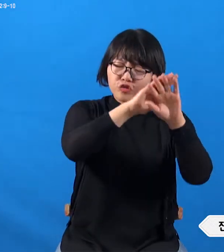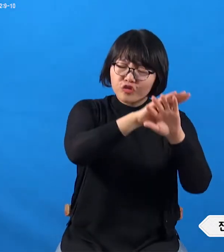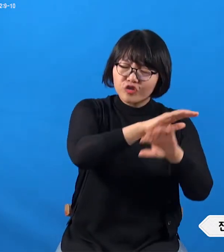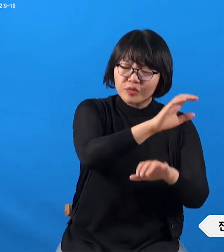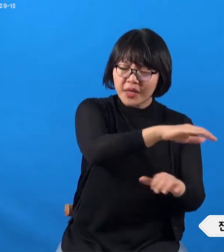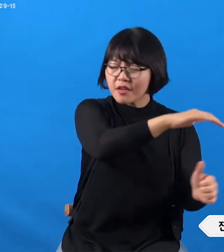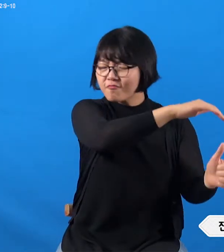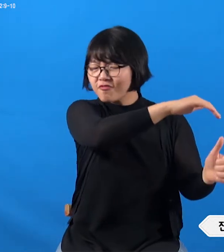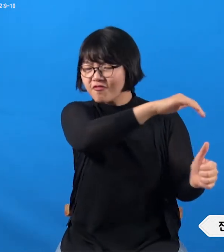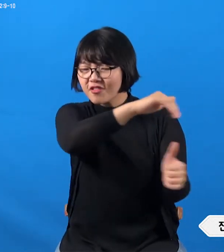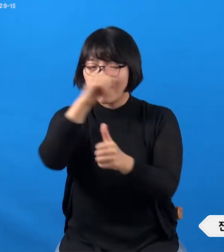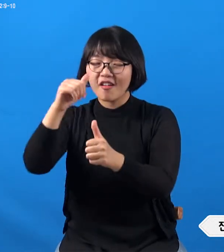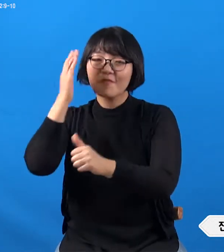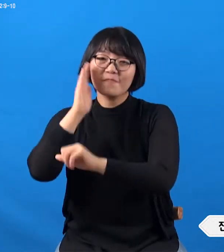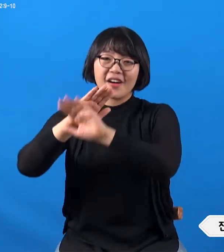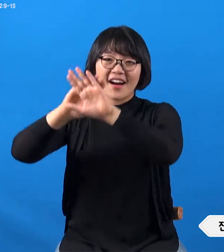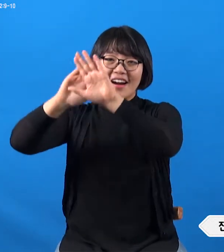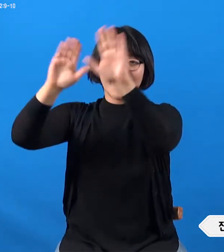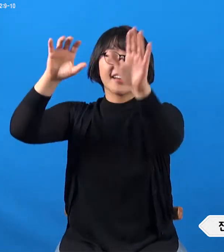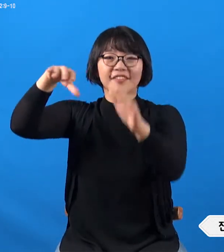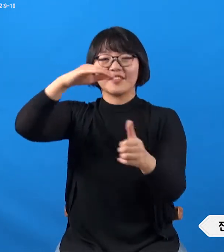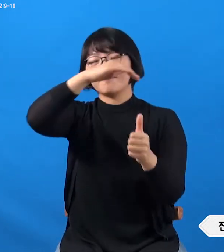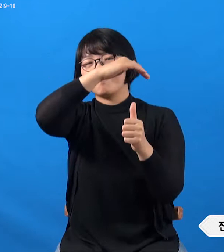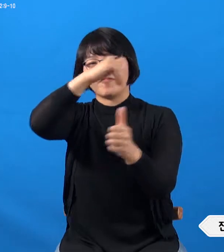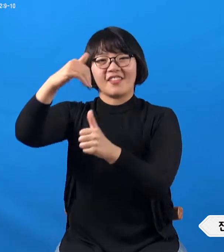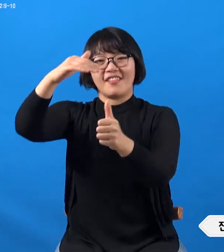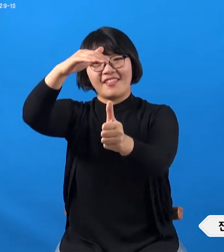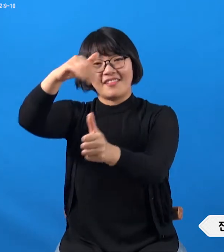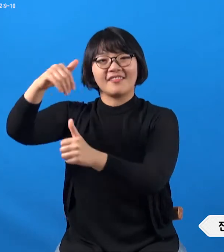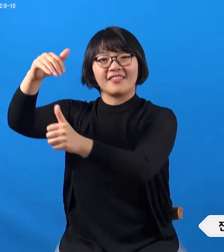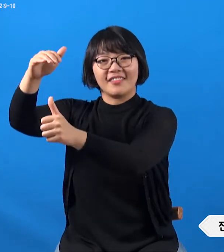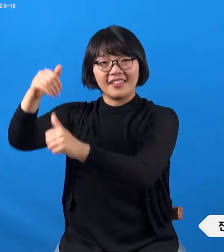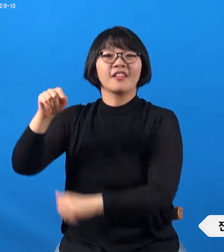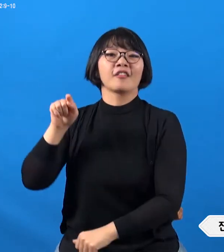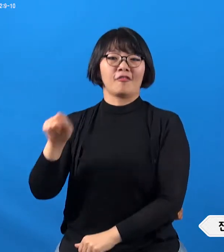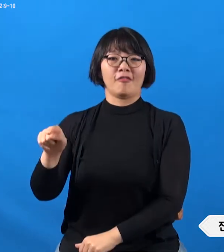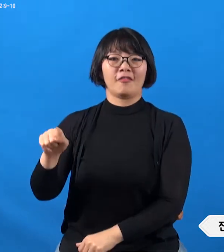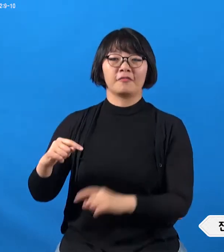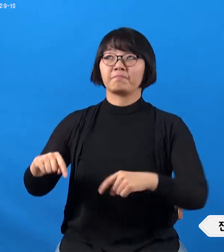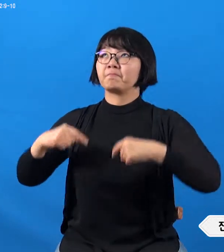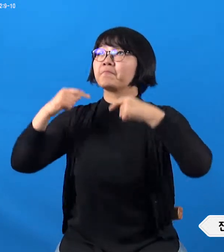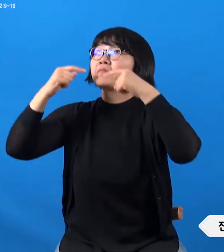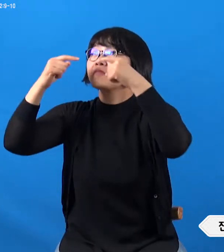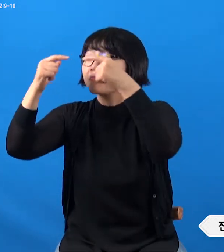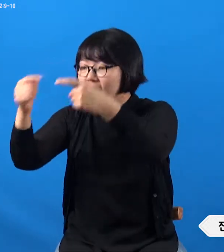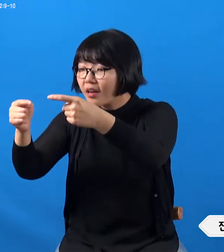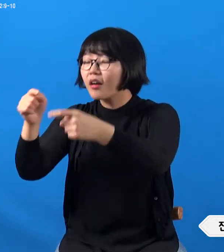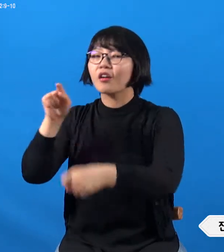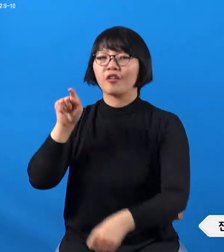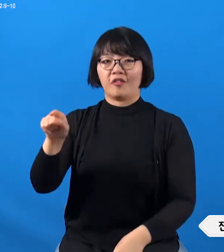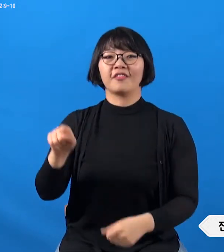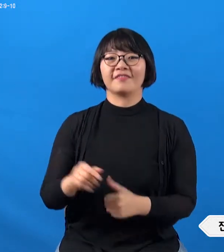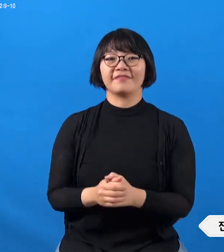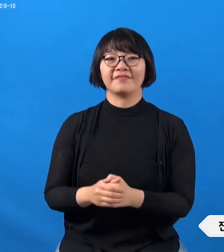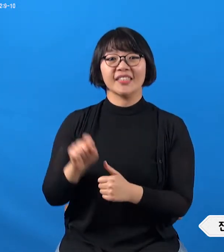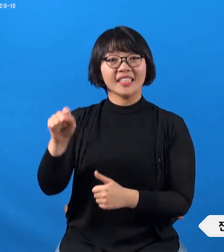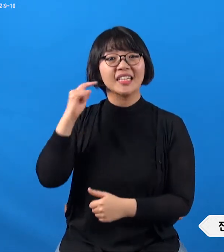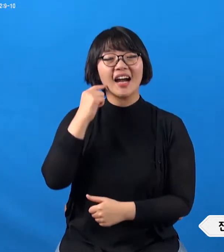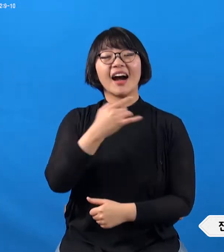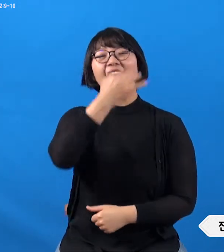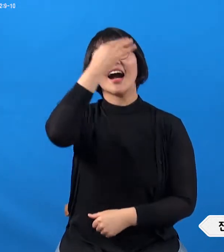있던 우리를 기이한 빛으로 선택하여 불러내어 들어가게 하신 것,